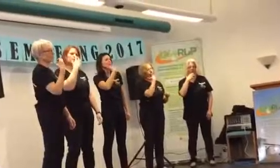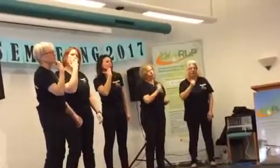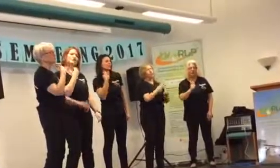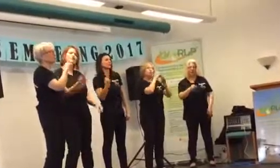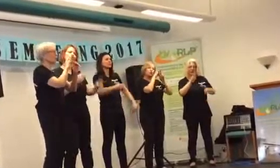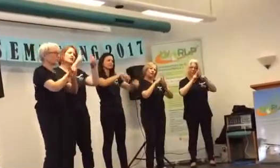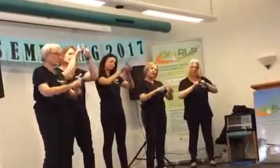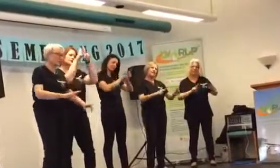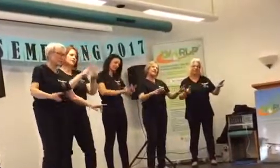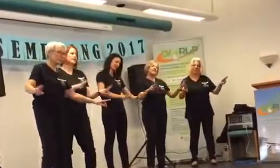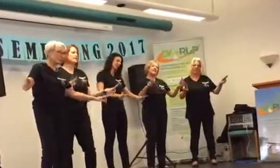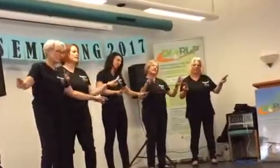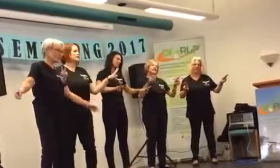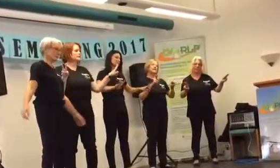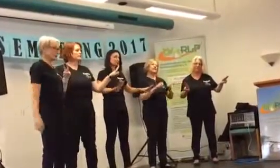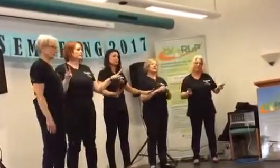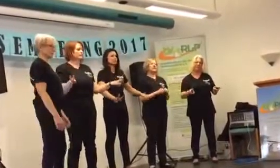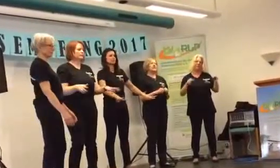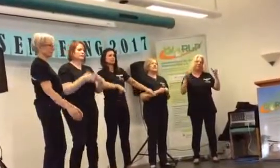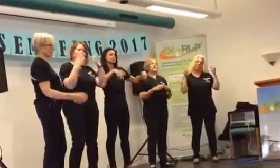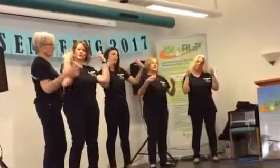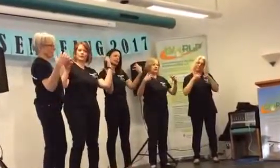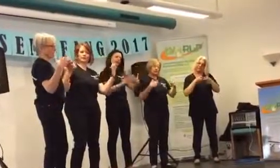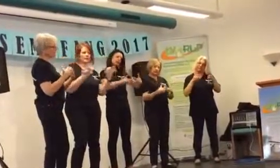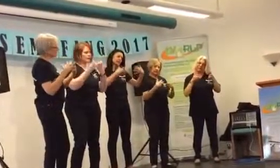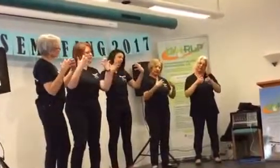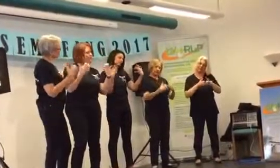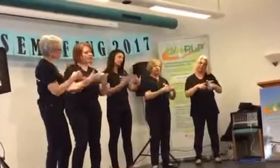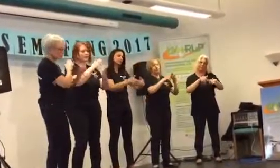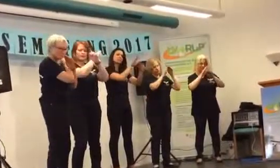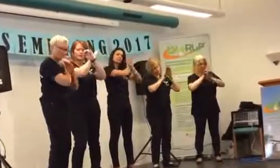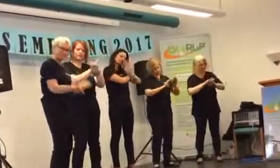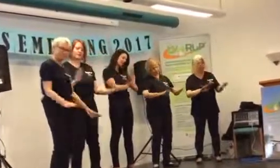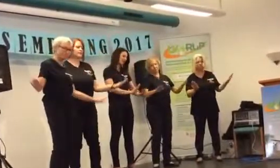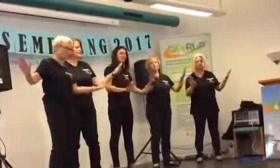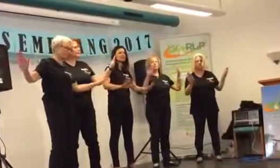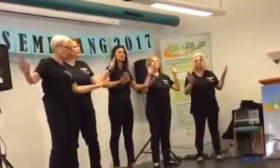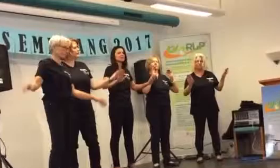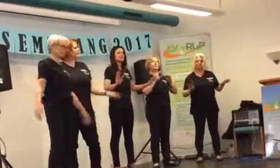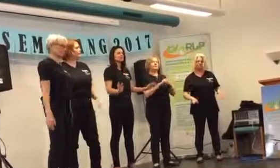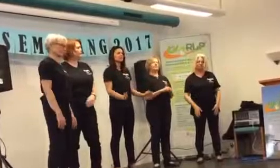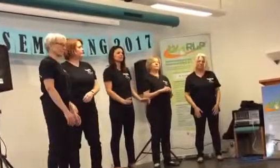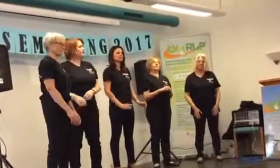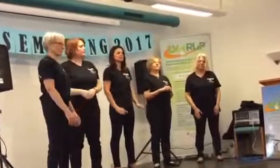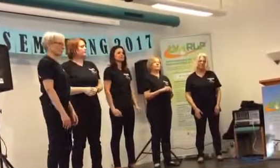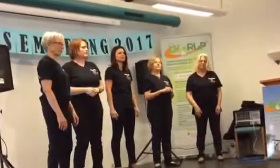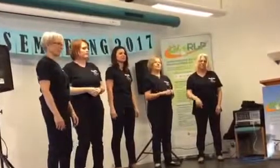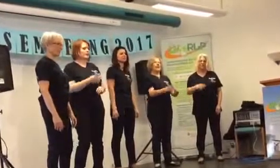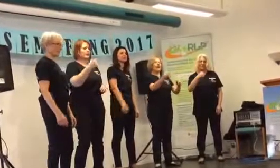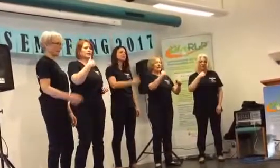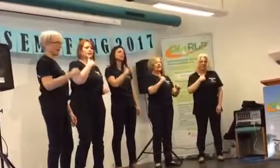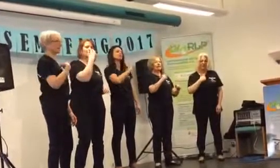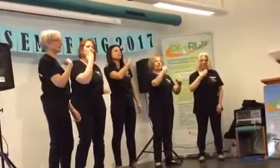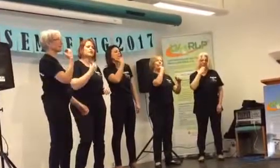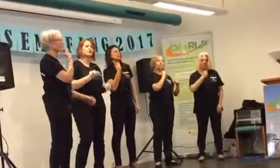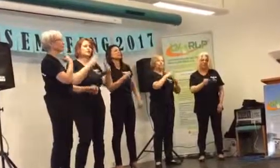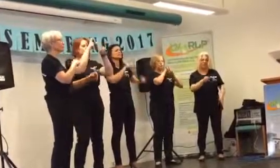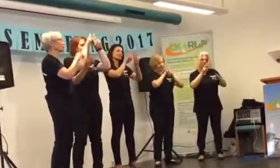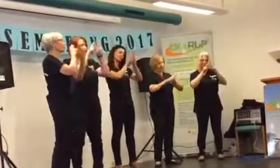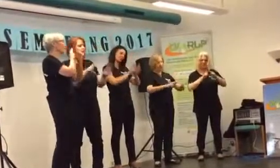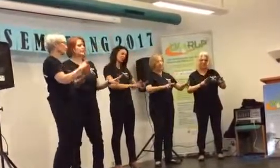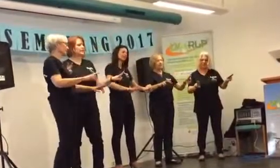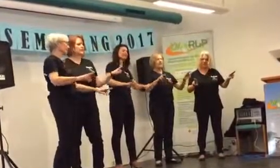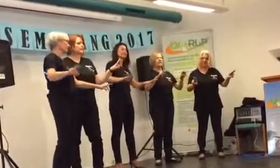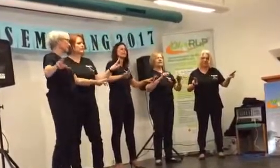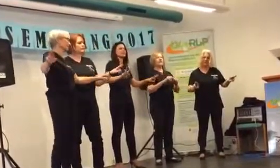Welt. Ich wünsche dir Frieden und keine Kriege. Ich wünsche